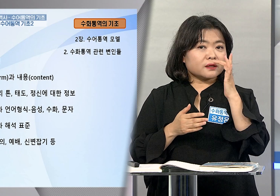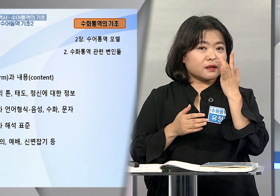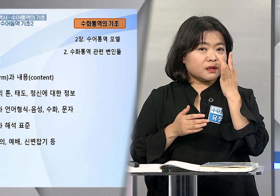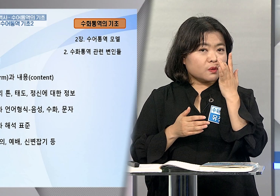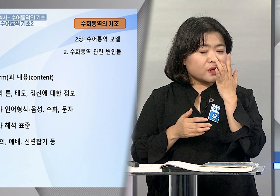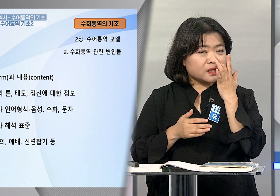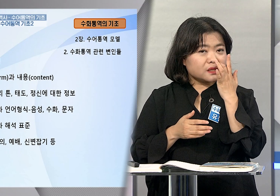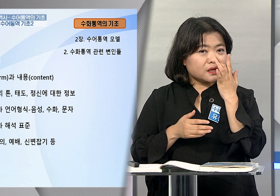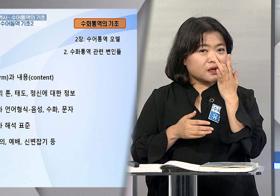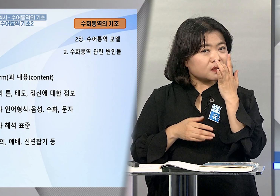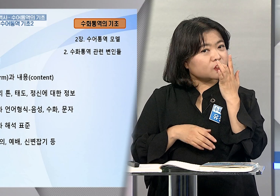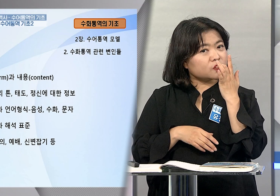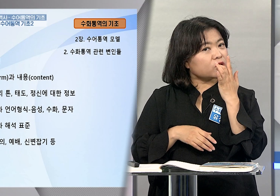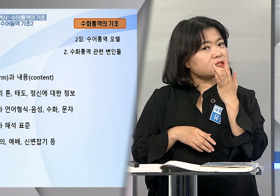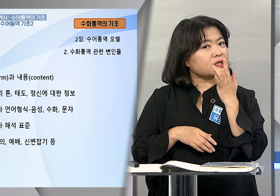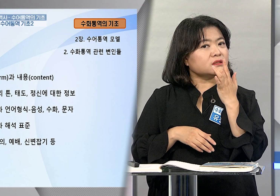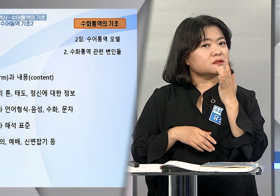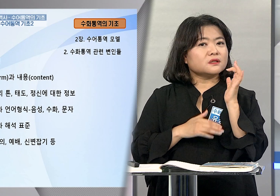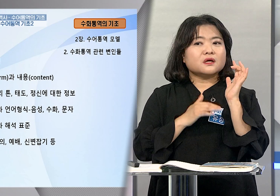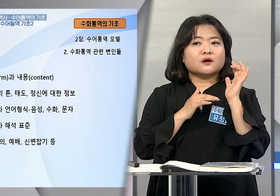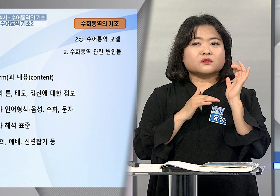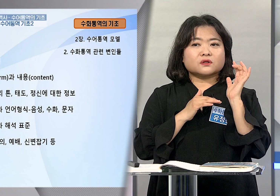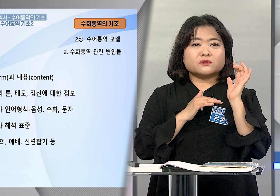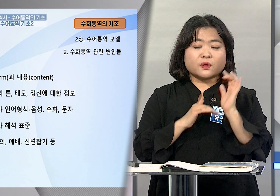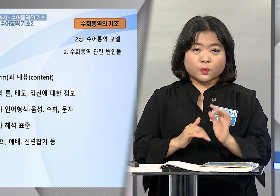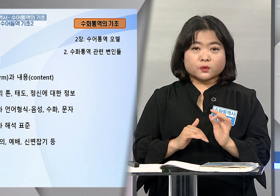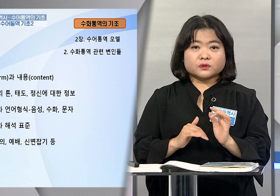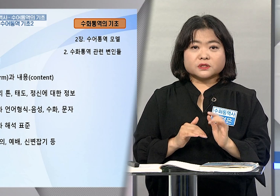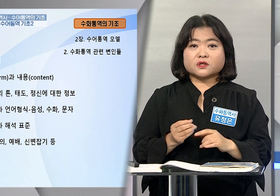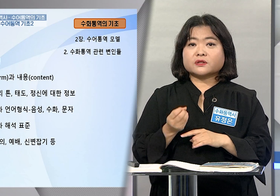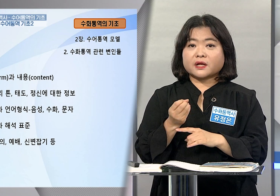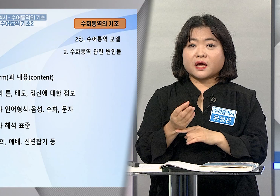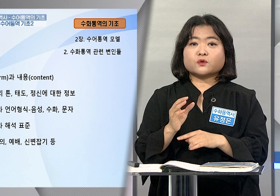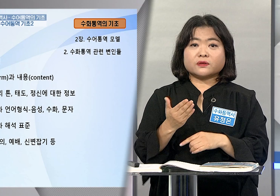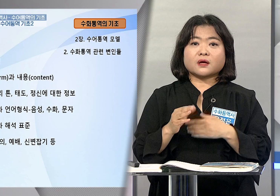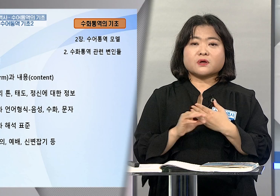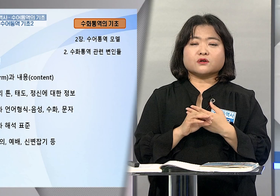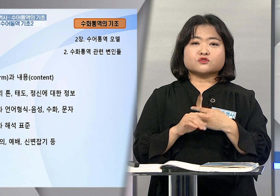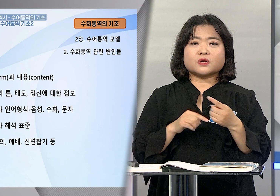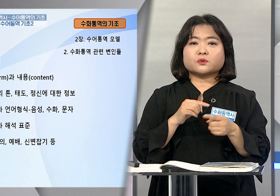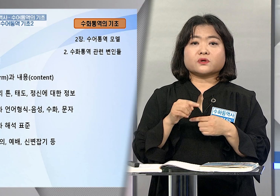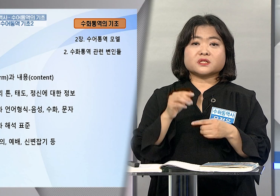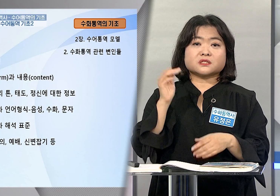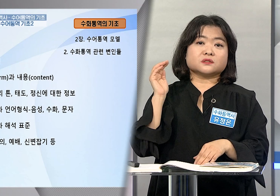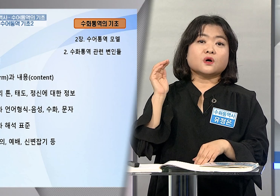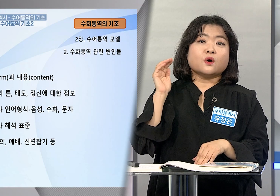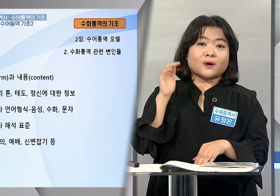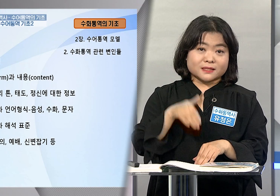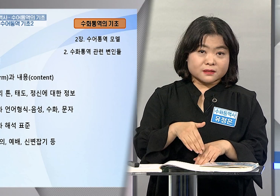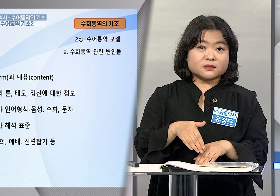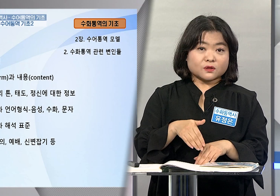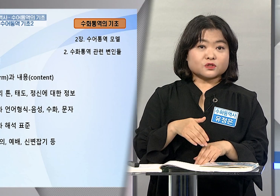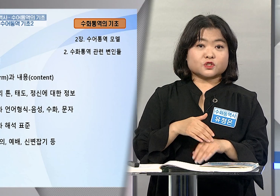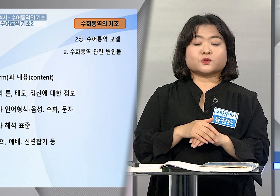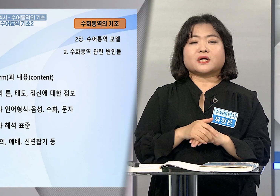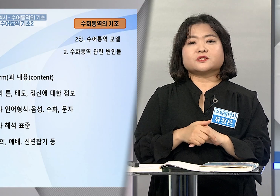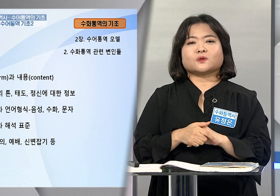대한 내용의 이해가 전혀 되지 않는 어떤 내용을 전달해야 된다면 수화통역의 질은 완전히 떨어질 수가 있죠.